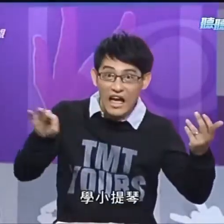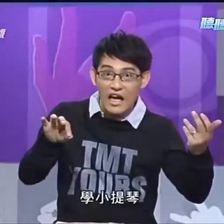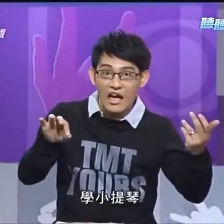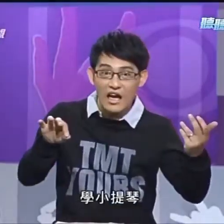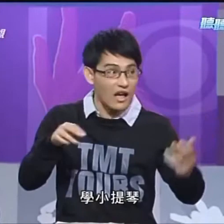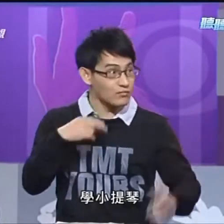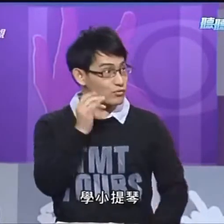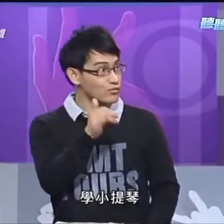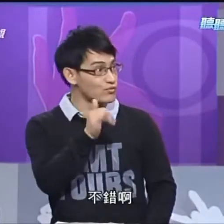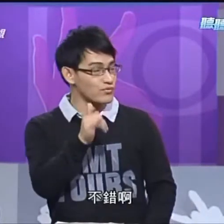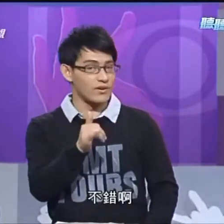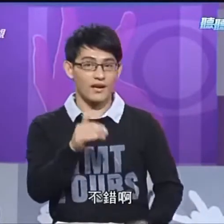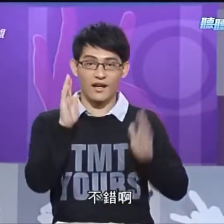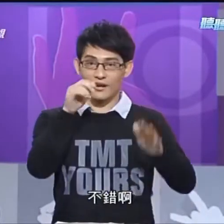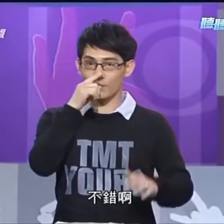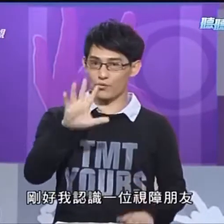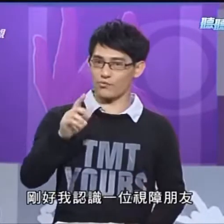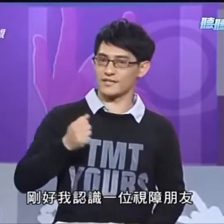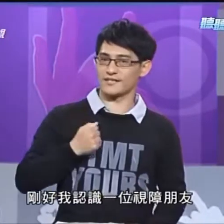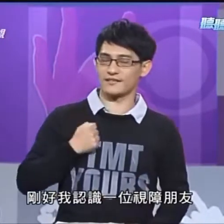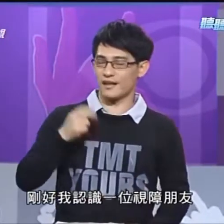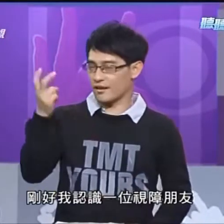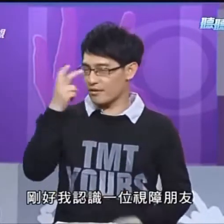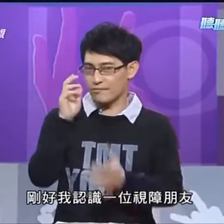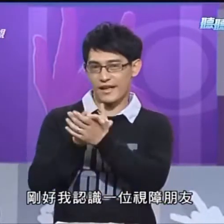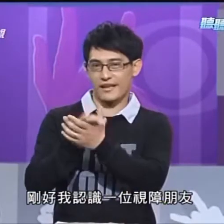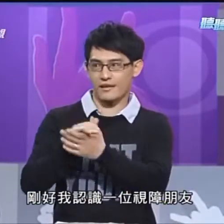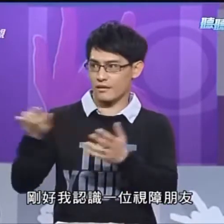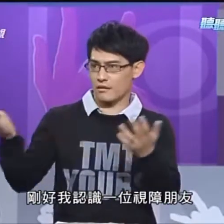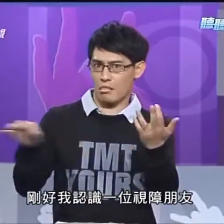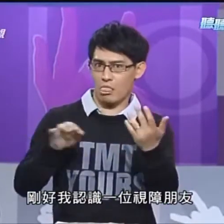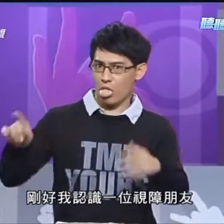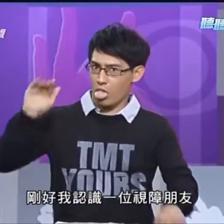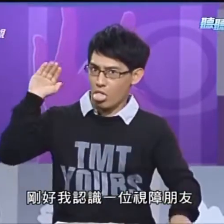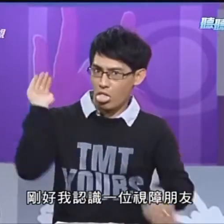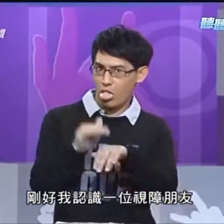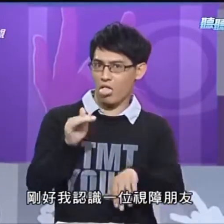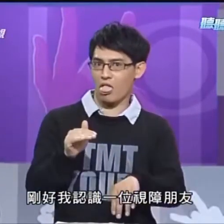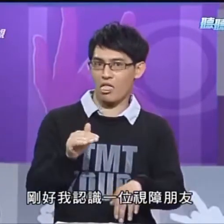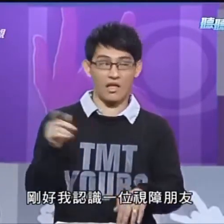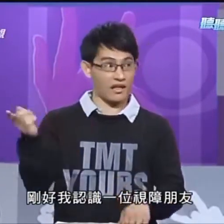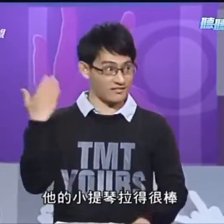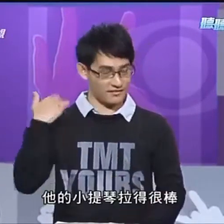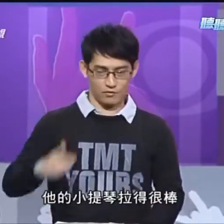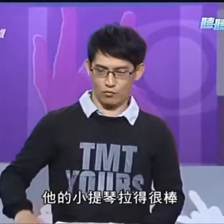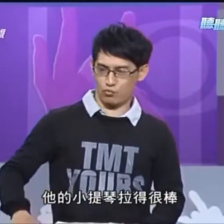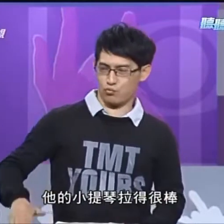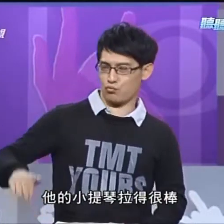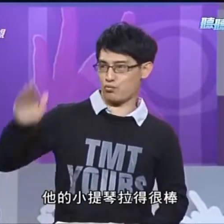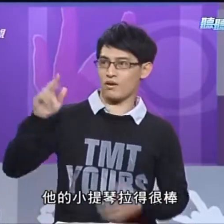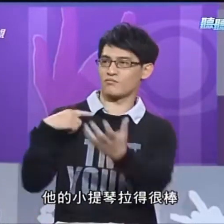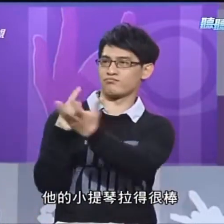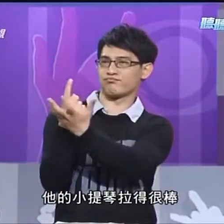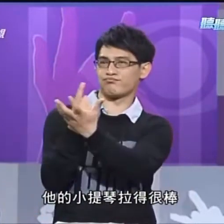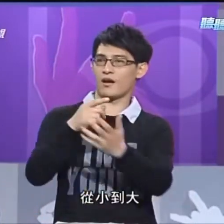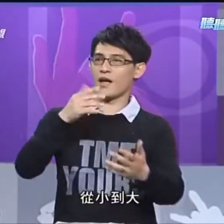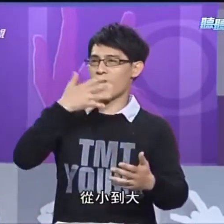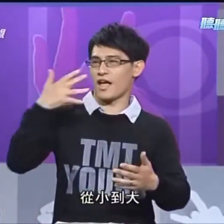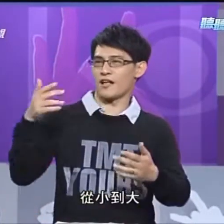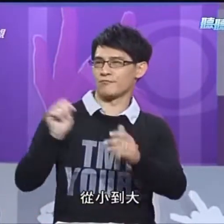小提琴不错啊，刚好啊，我认识一位视障朋友，他的小提琴拉得很棒，从小到大还拿过